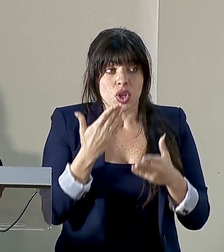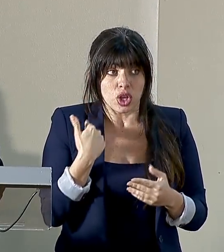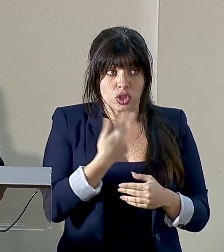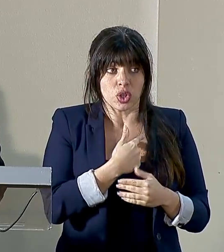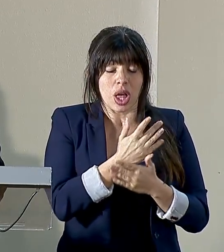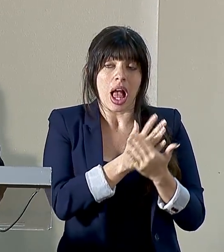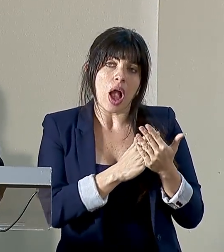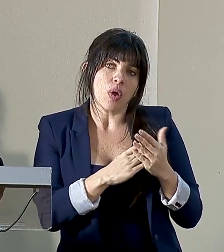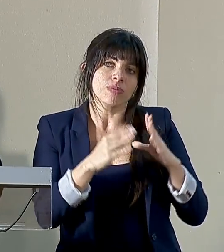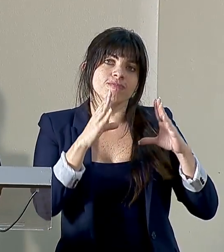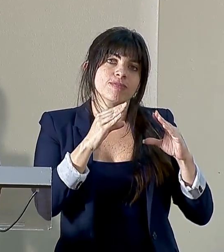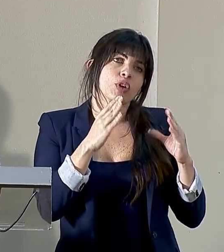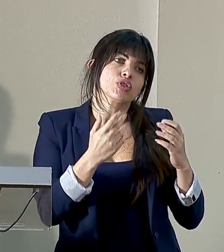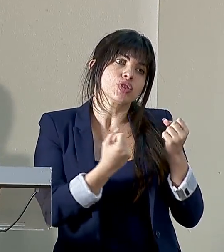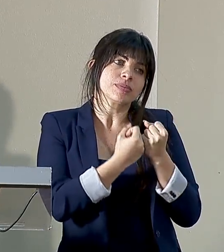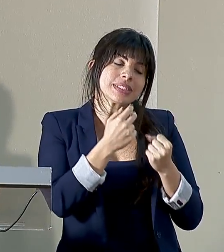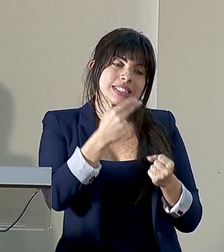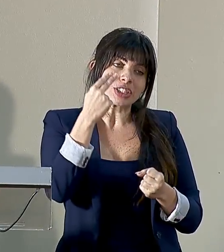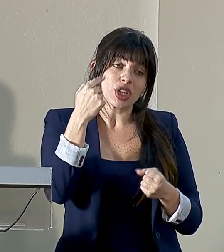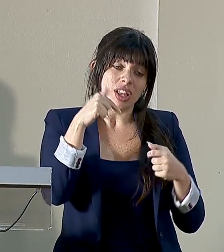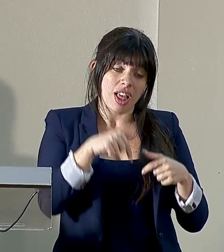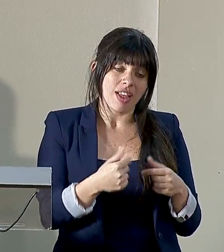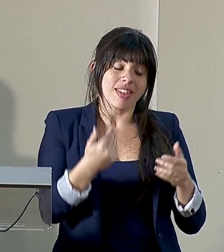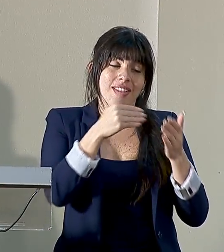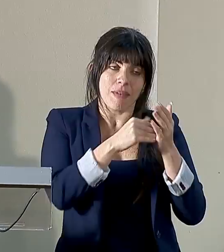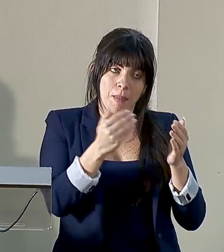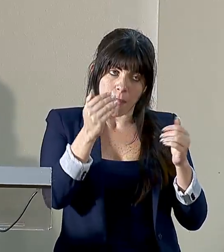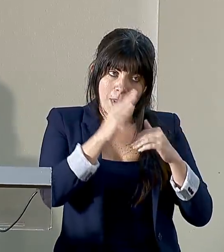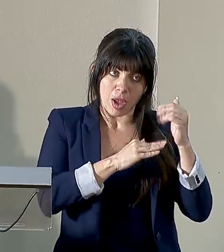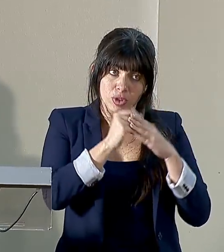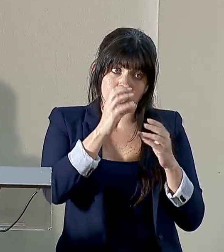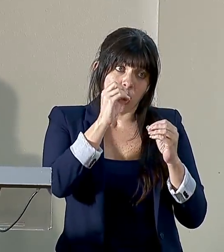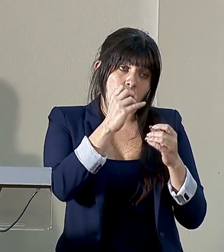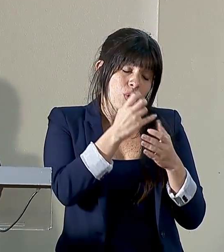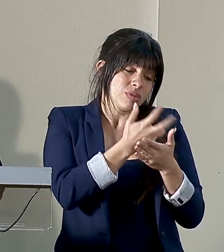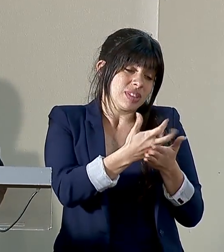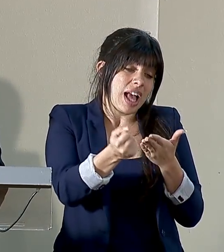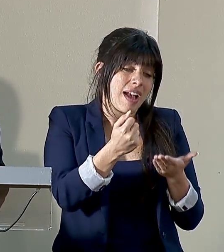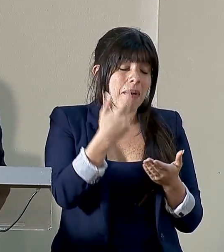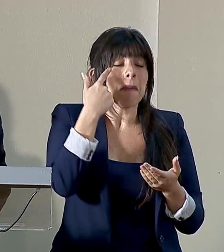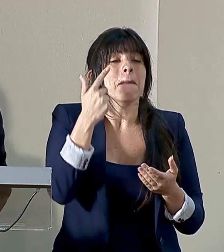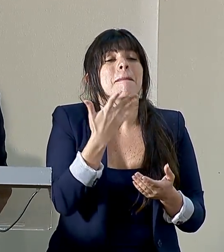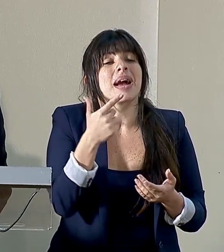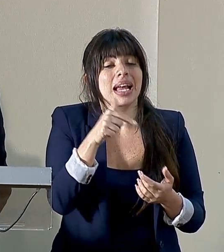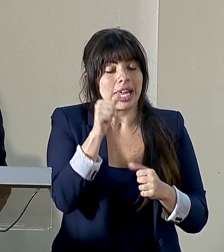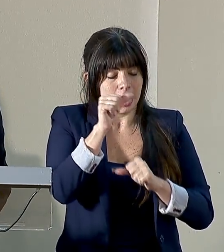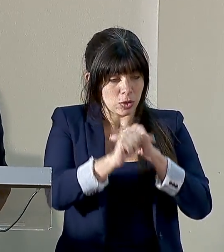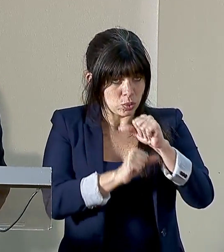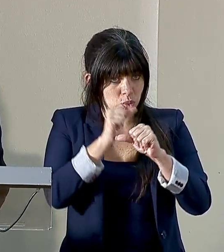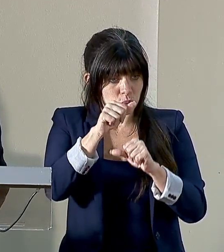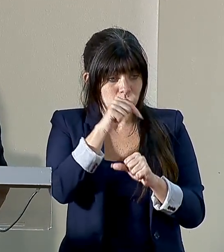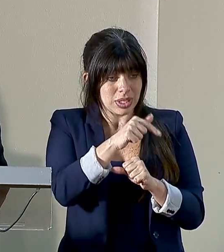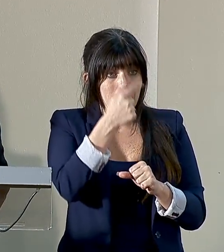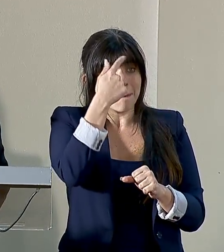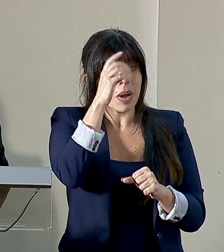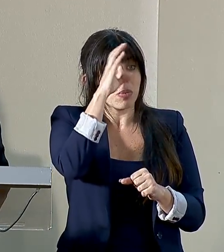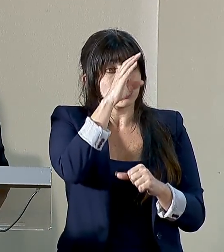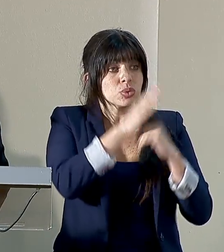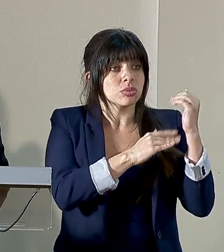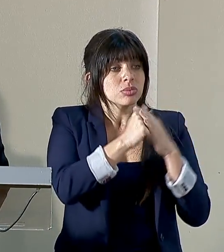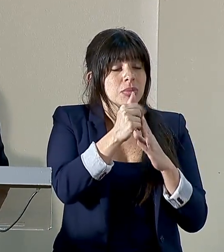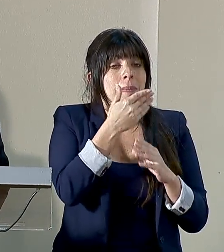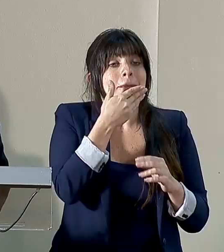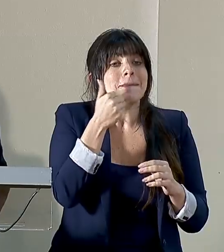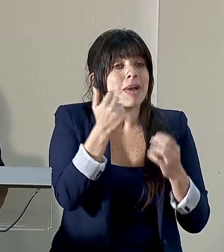un cierto colchón histórico que o tenemos que volver a construir o se nos acaba, para que esta lucha por la construcción de un